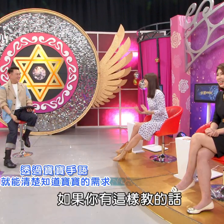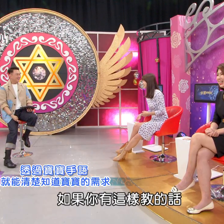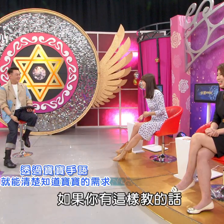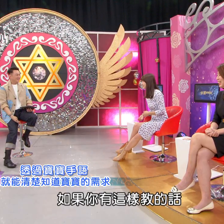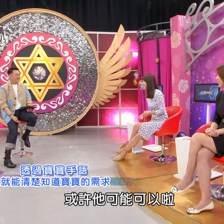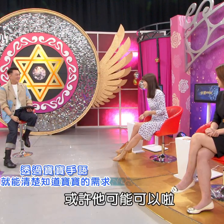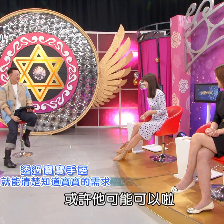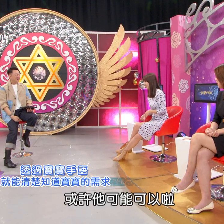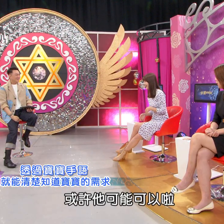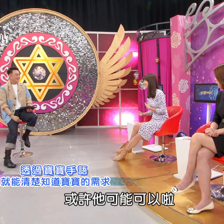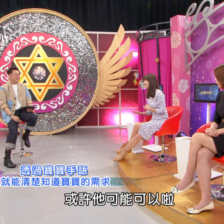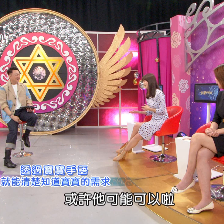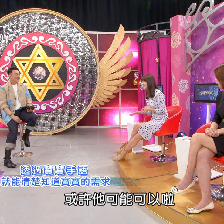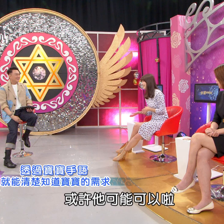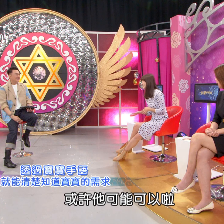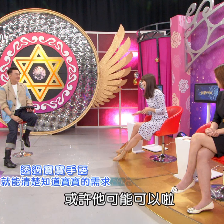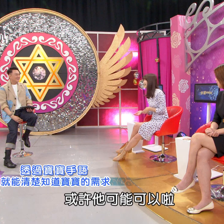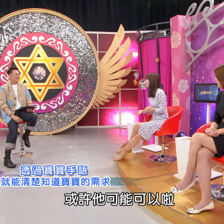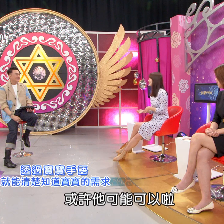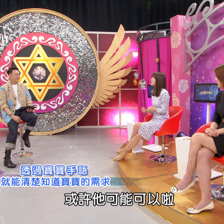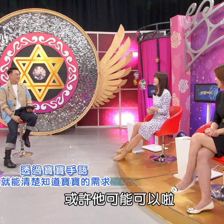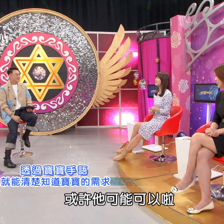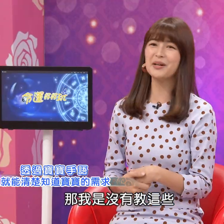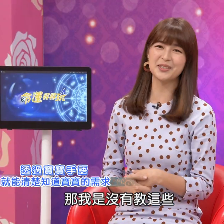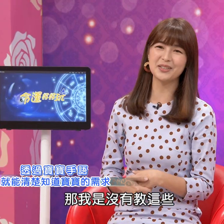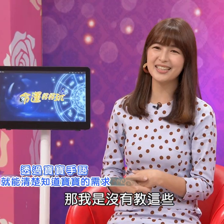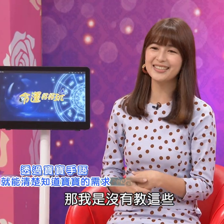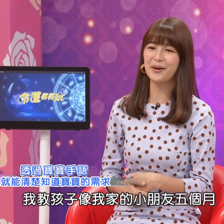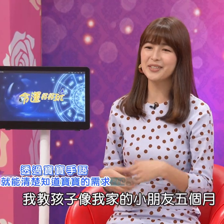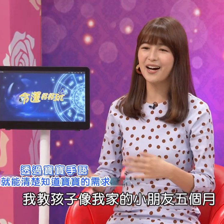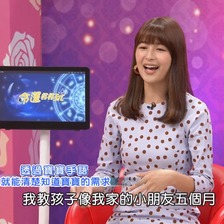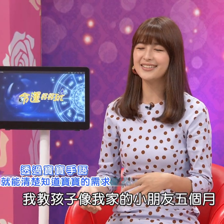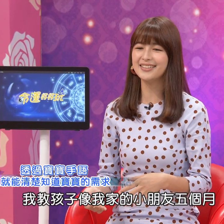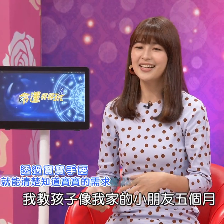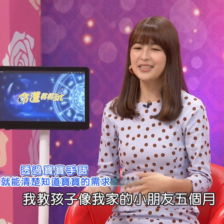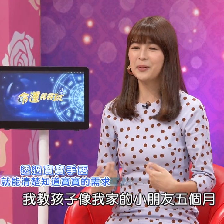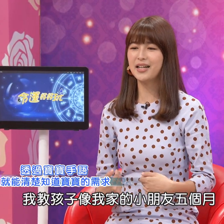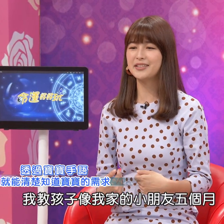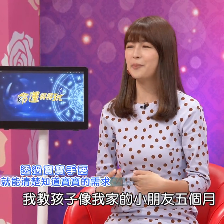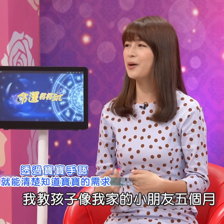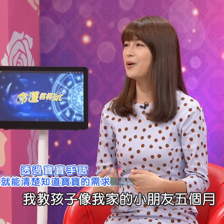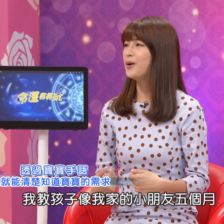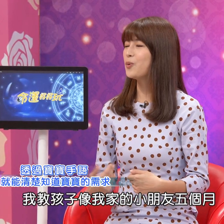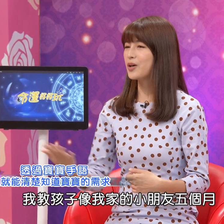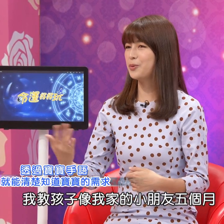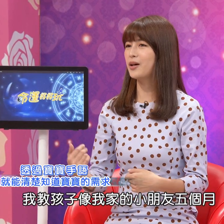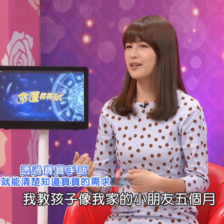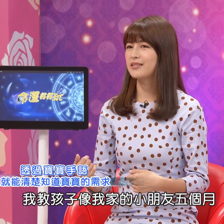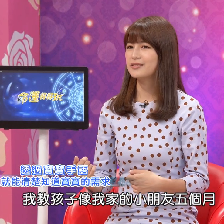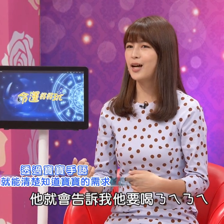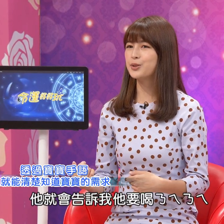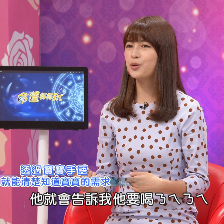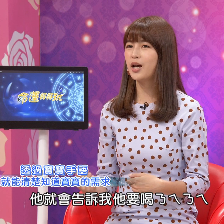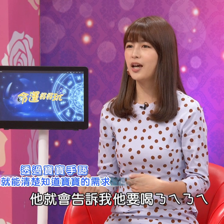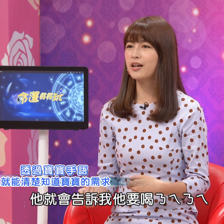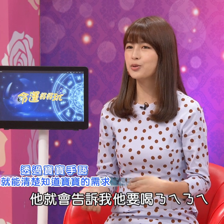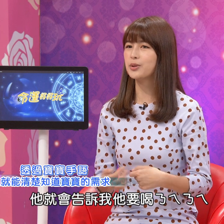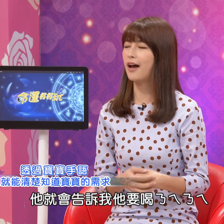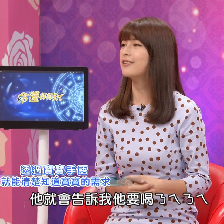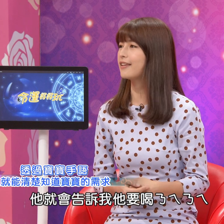教的話或許他可能可以啦但我是沒有教這一下我教孩子像我家的小朋友五個月他就會告訴我他要喝奶